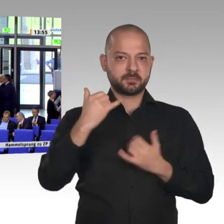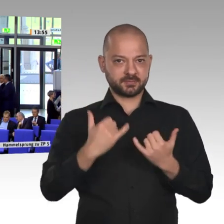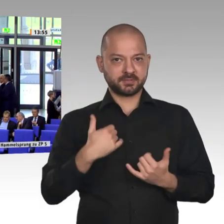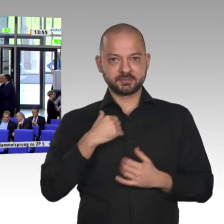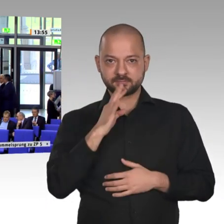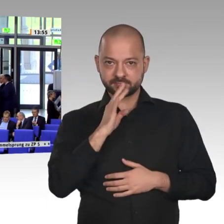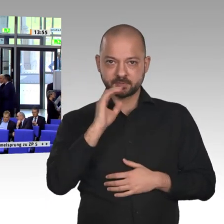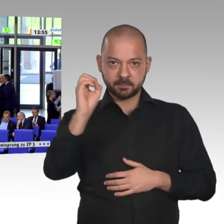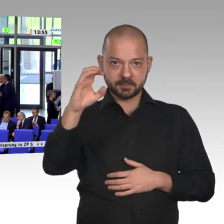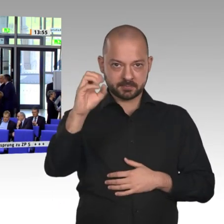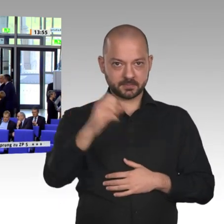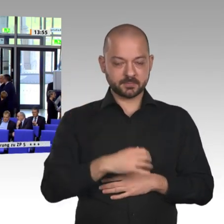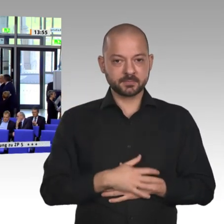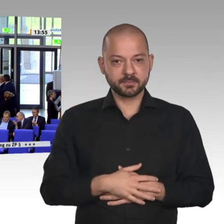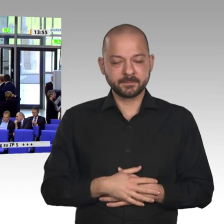zugeschaltet.